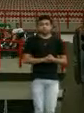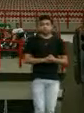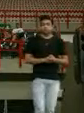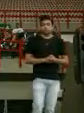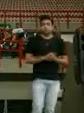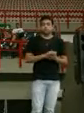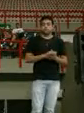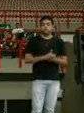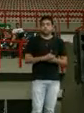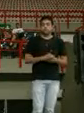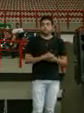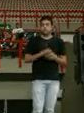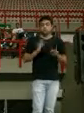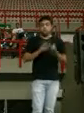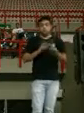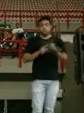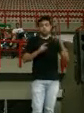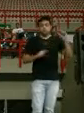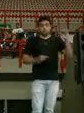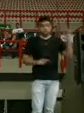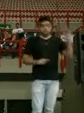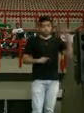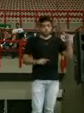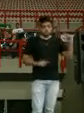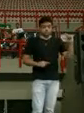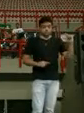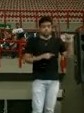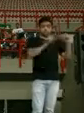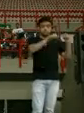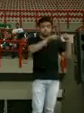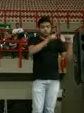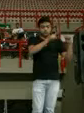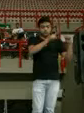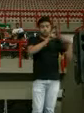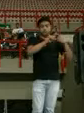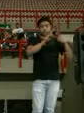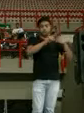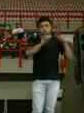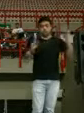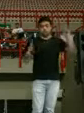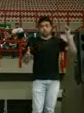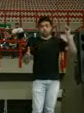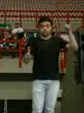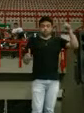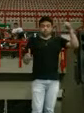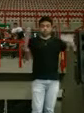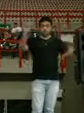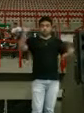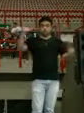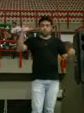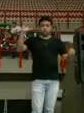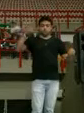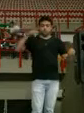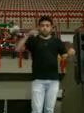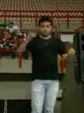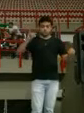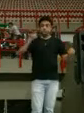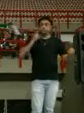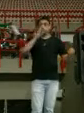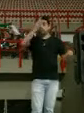de novo pegar você, hein, ó. A frequência Fzinho é inversamente proporcional ao Mi,